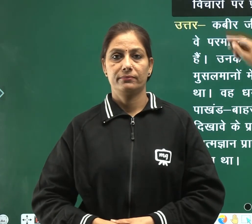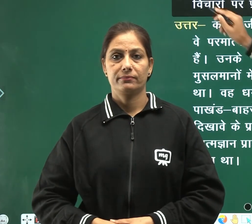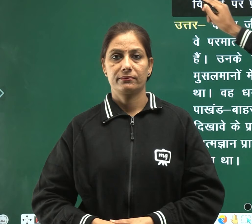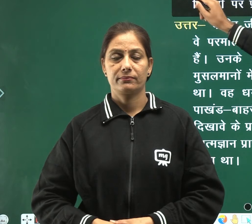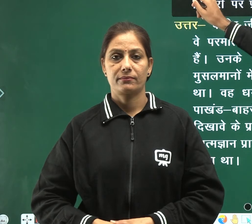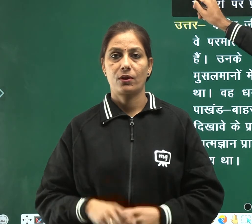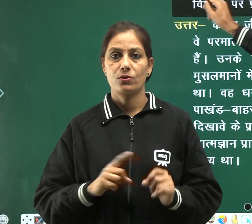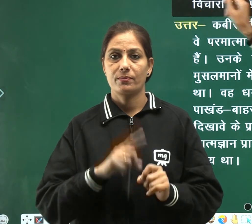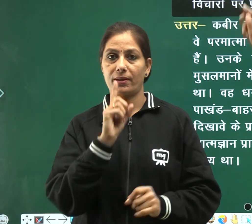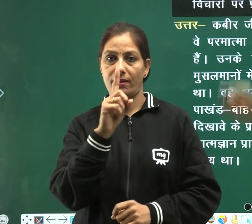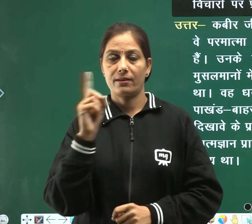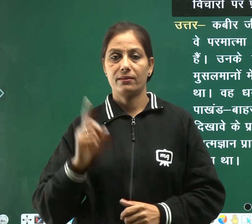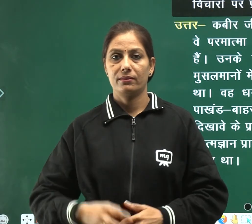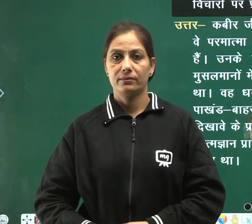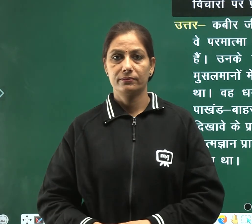प्रश्न 11,